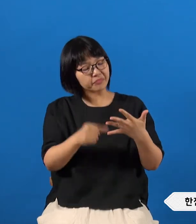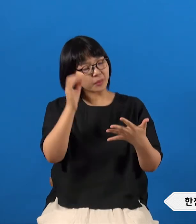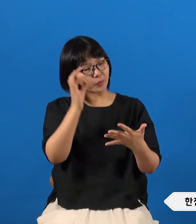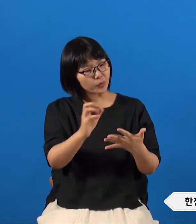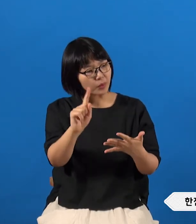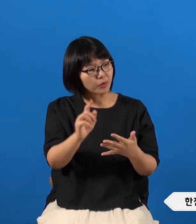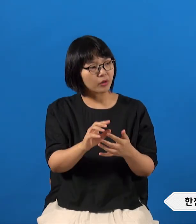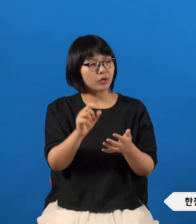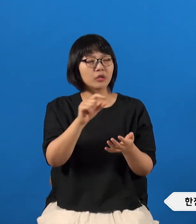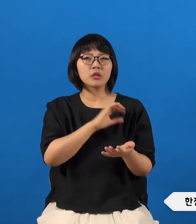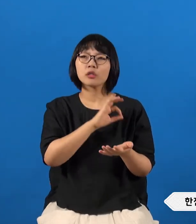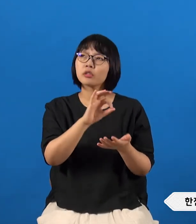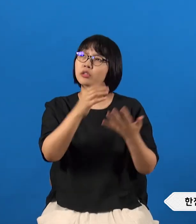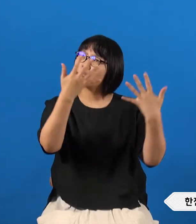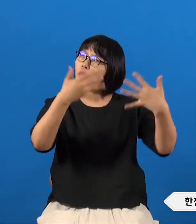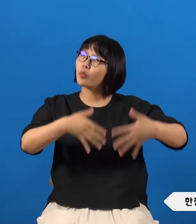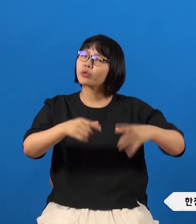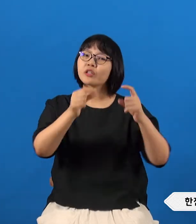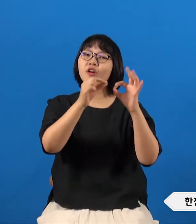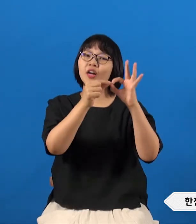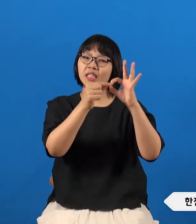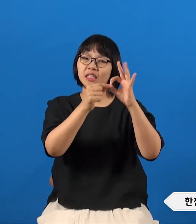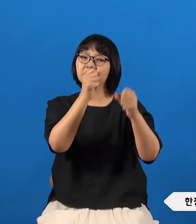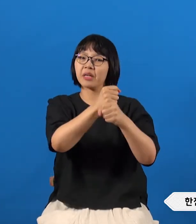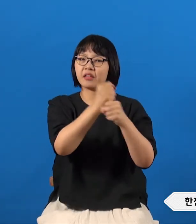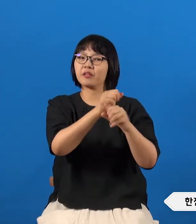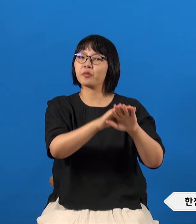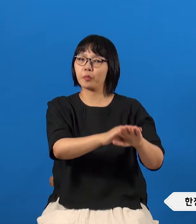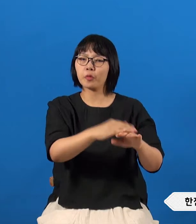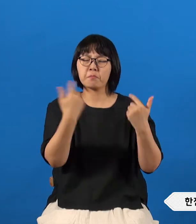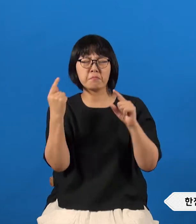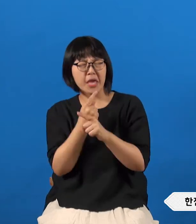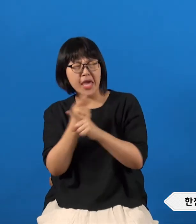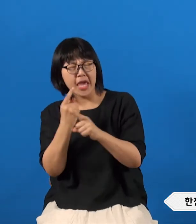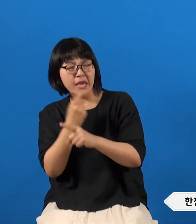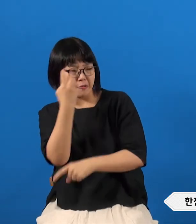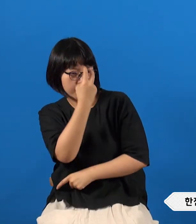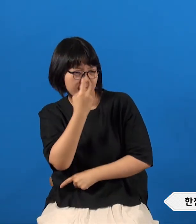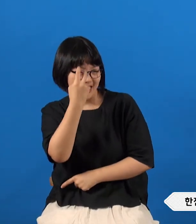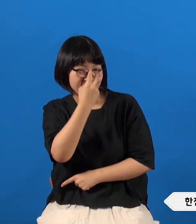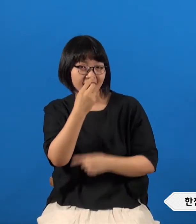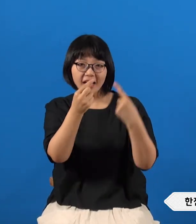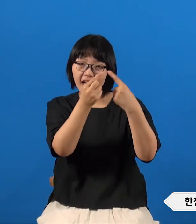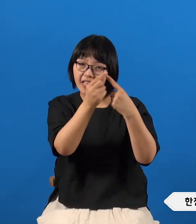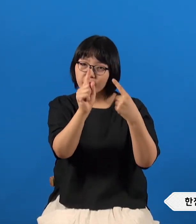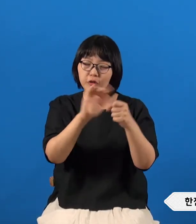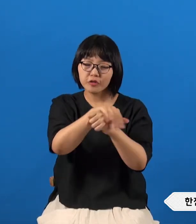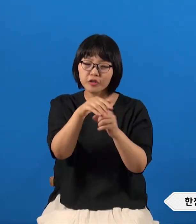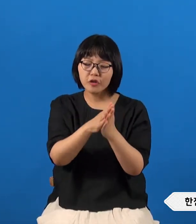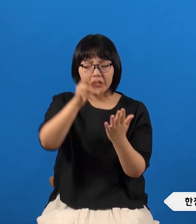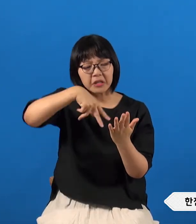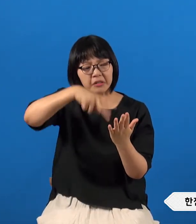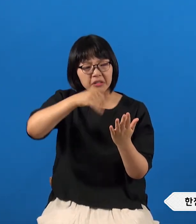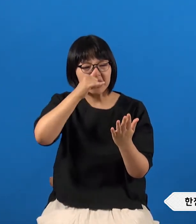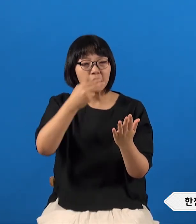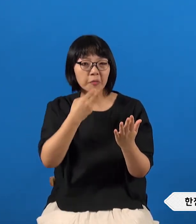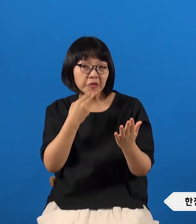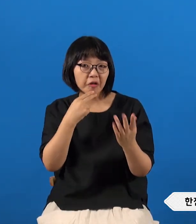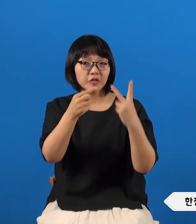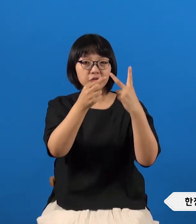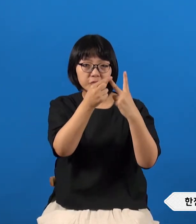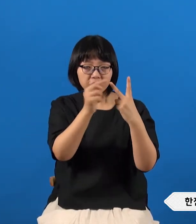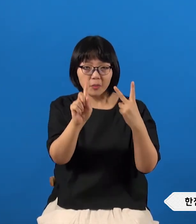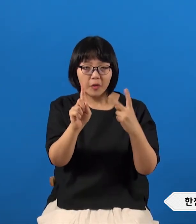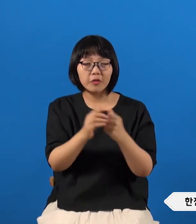10가지 리스트를 쫙 만들어 놓고는 그걸 매일 체크를 했습니다. 첫째, 성경 석장 이상 볼